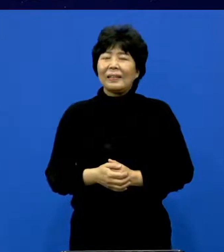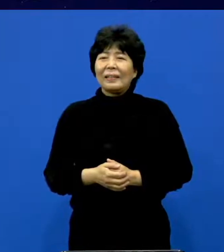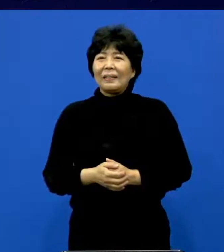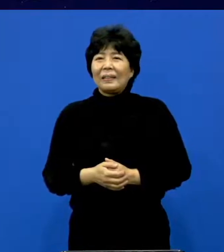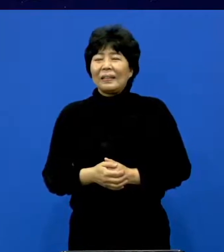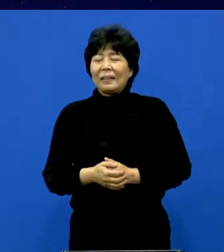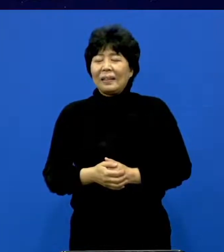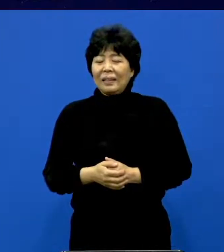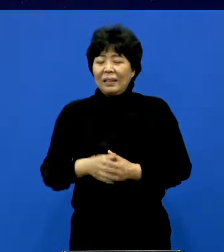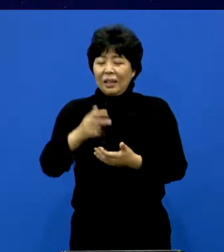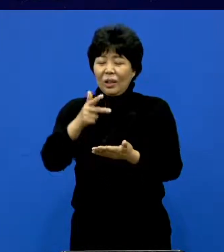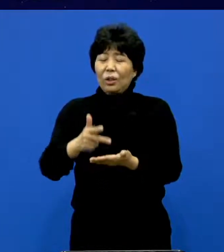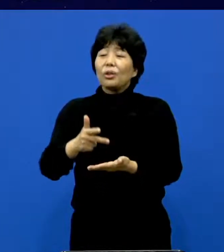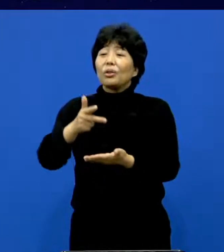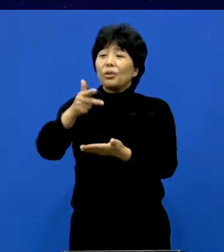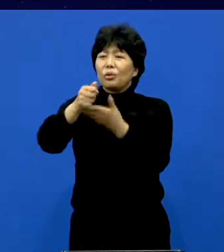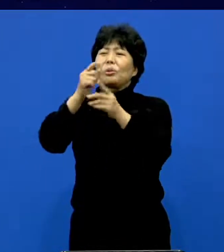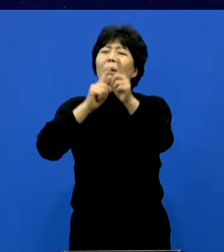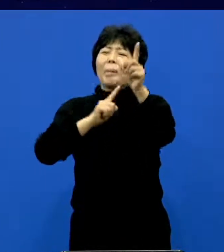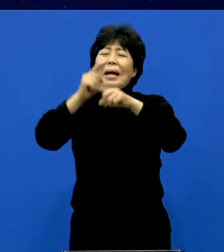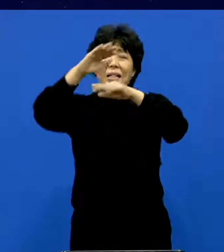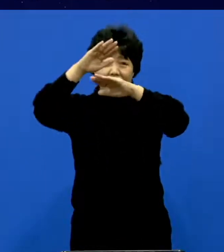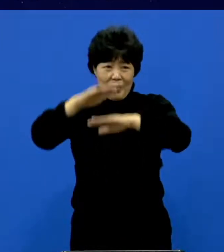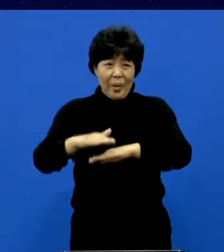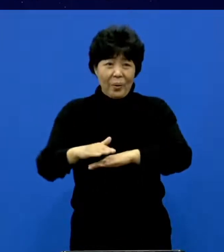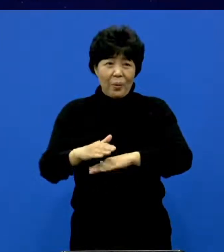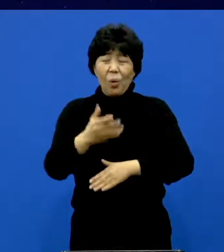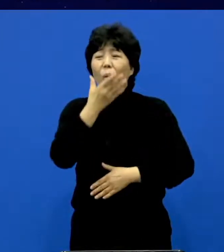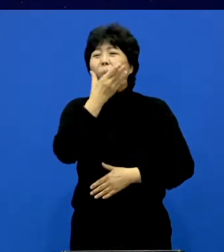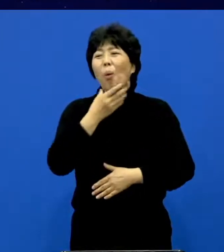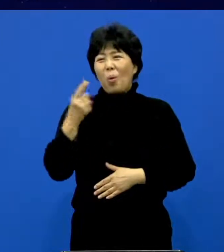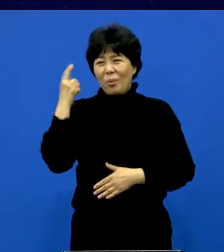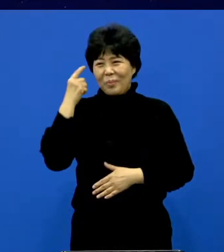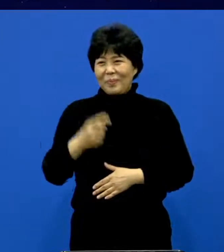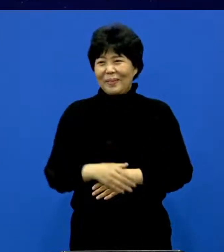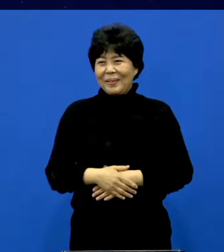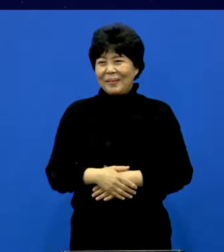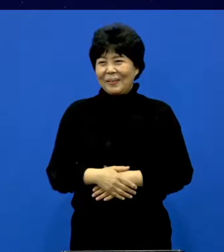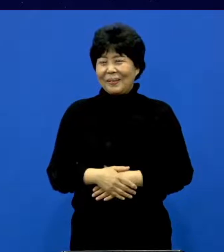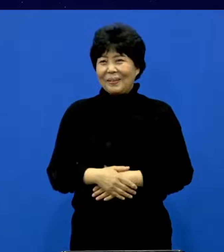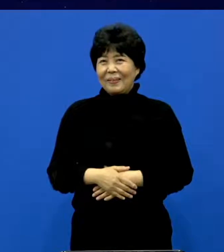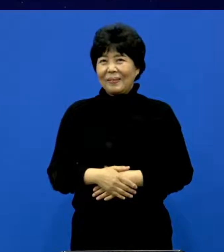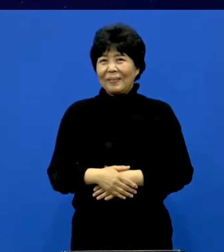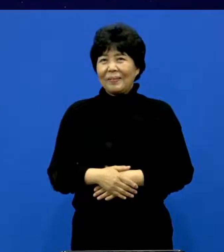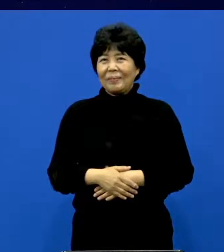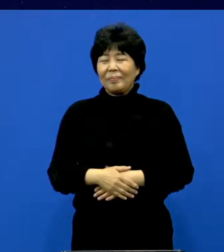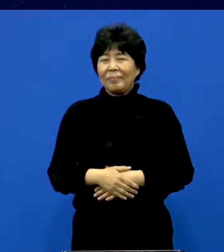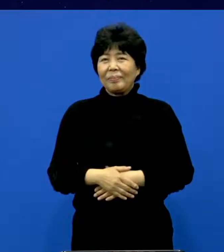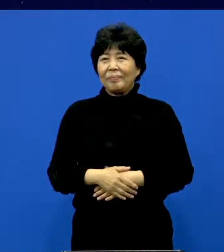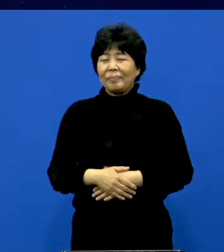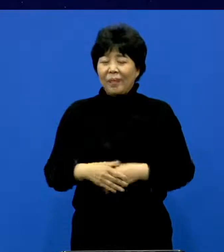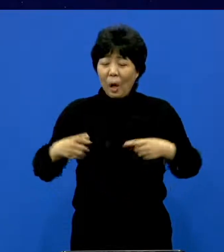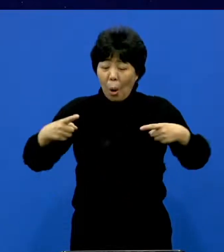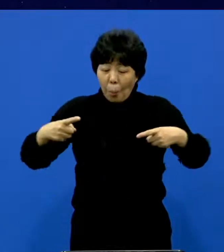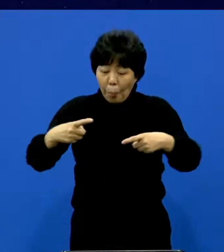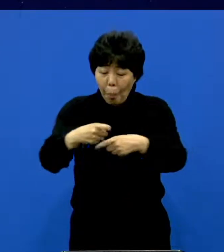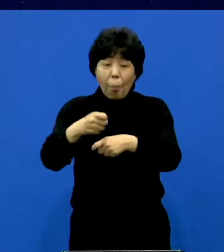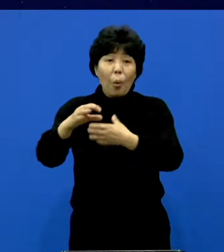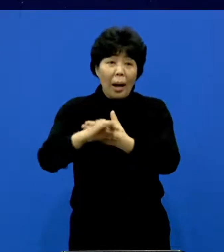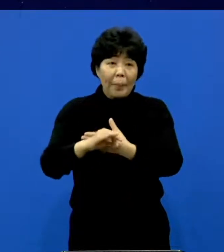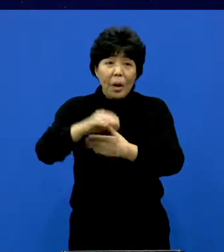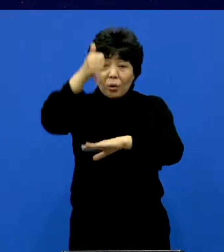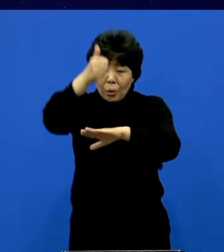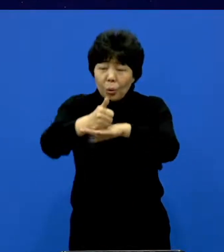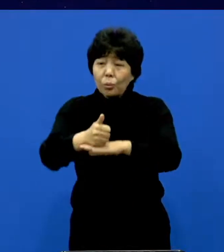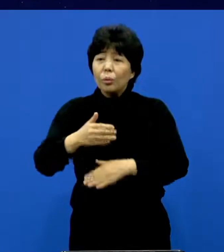그것이 주님의 말씀이고 복음의 얘기예요. 복음은 보복이 아닙니다. 그것은 자기를 죽이는 일이라는 거죠. 보복의 에너지를